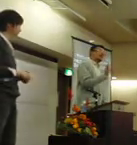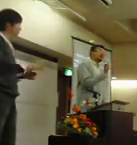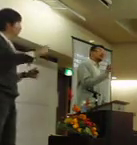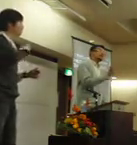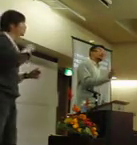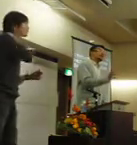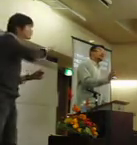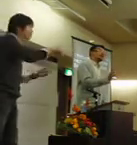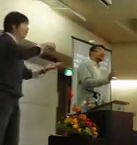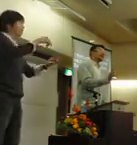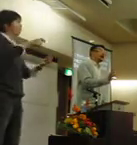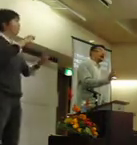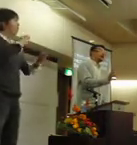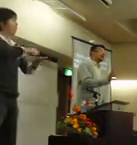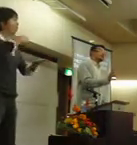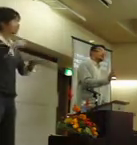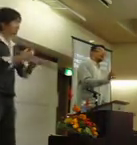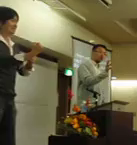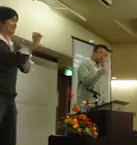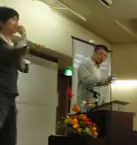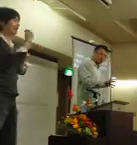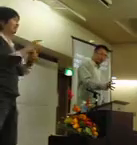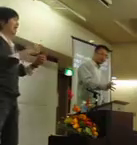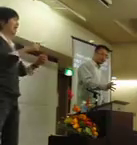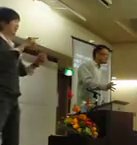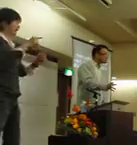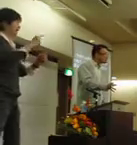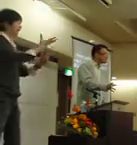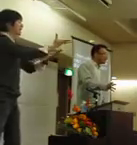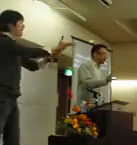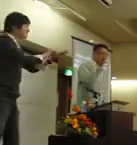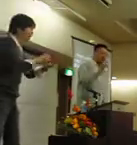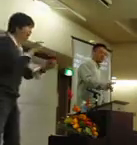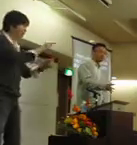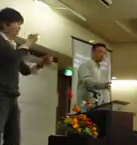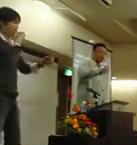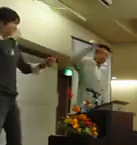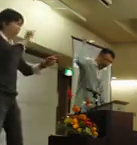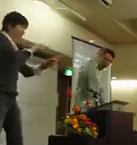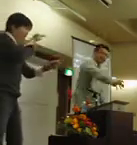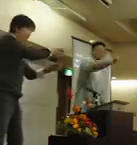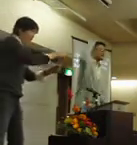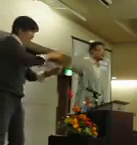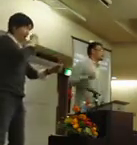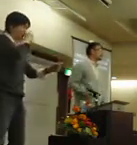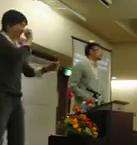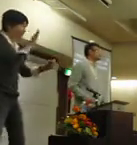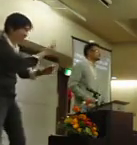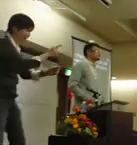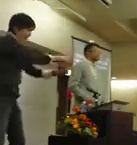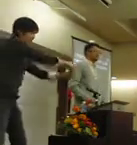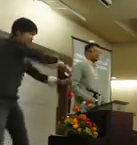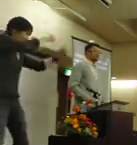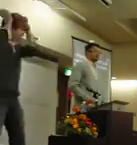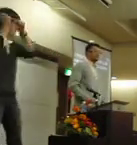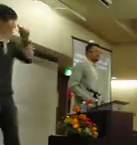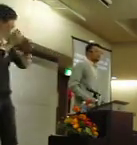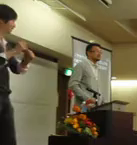私たちが法律の力を借りて毒味だ、ああ毒味だ、早く抜いてしまえ、